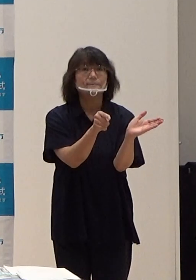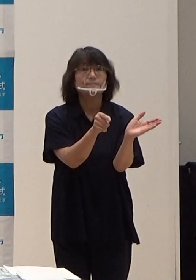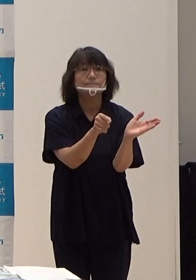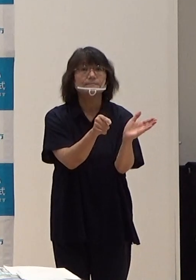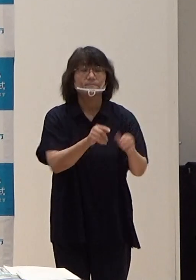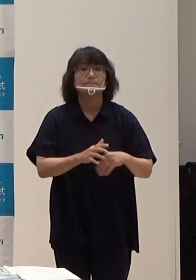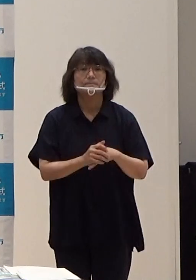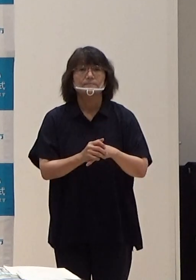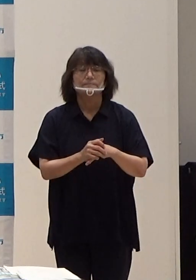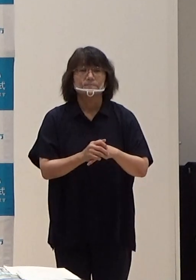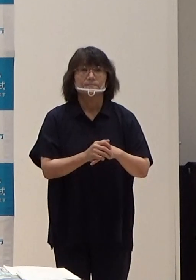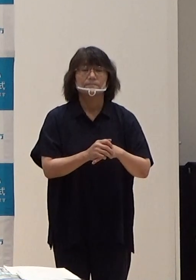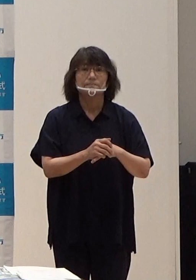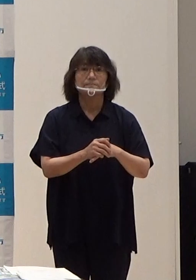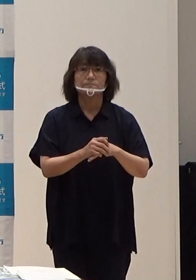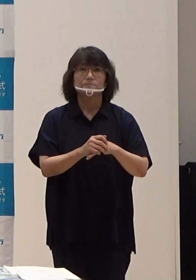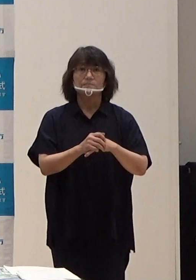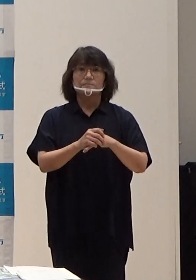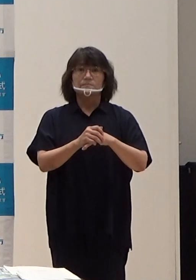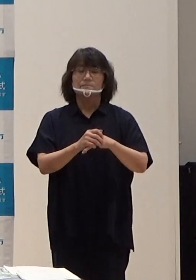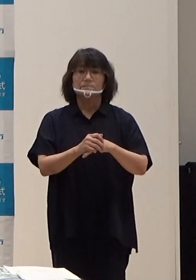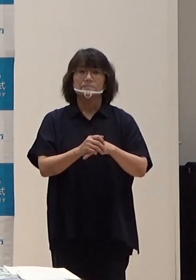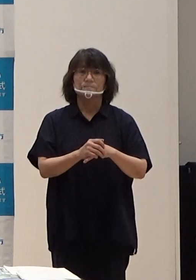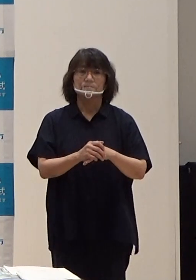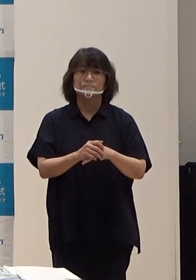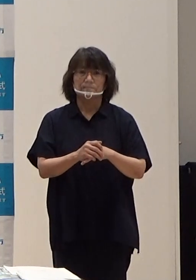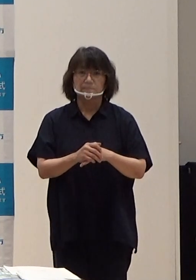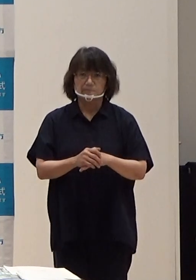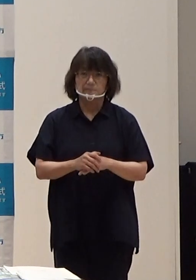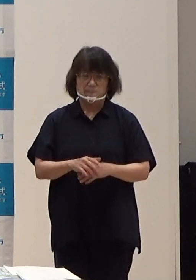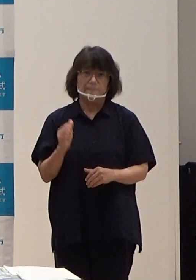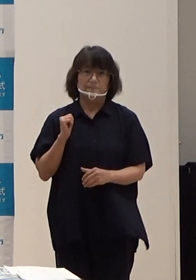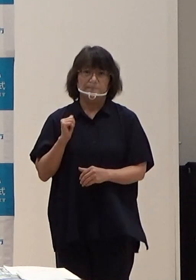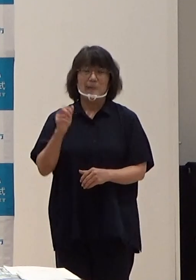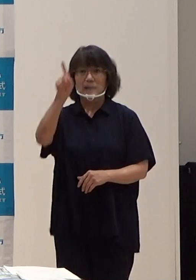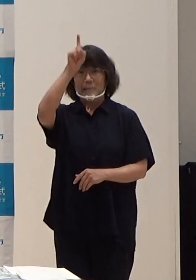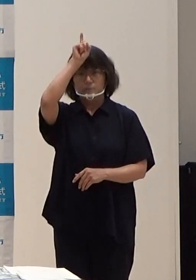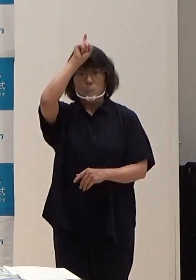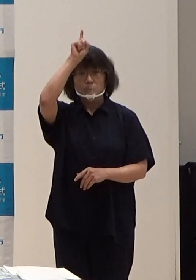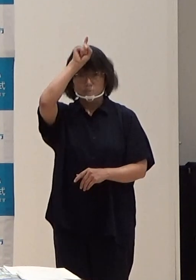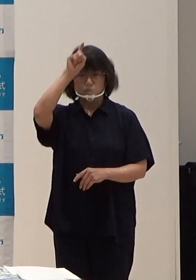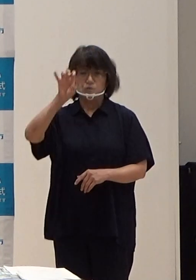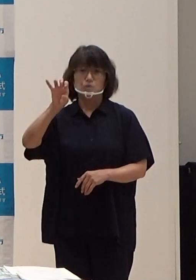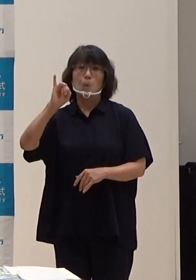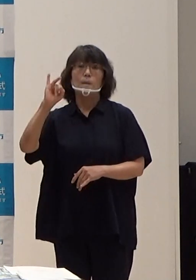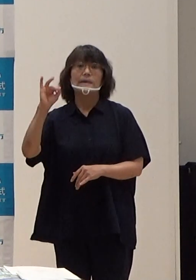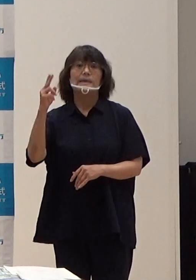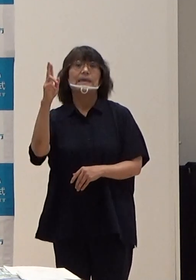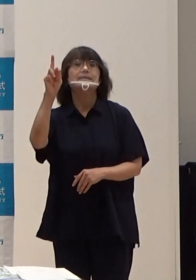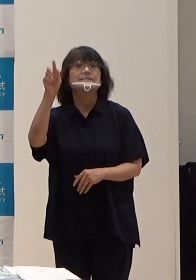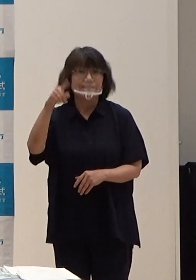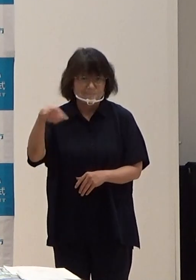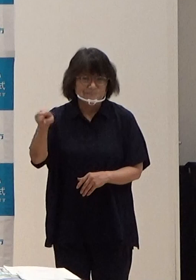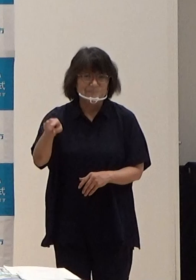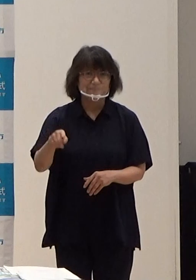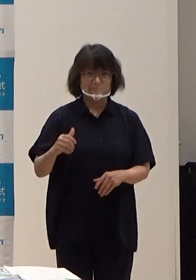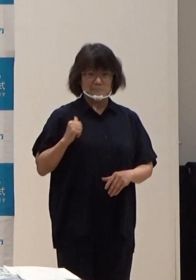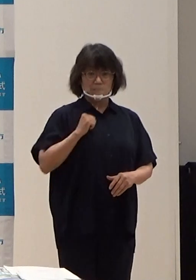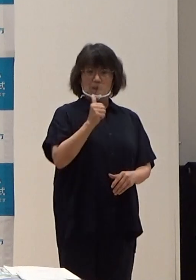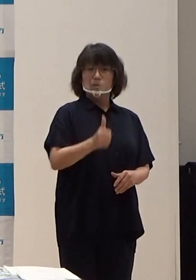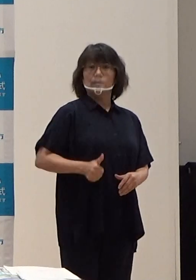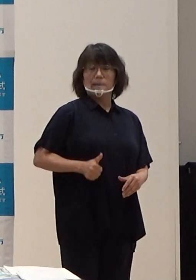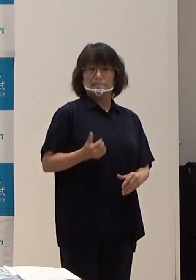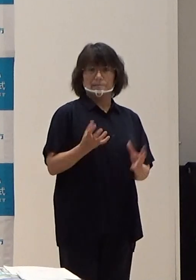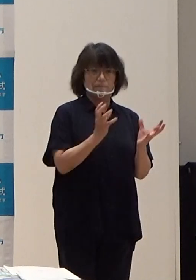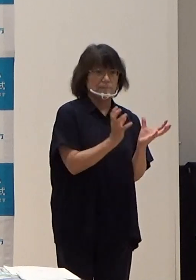間連携で、エッセン氏とそれからグルノーブル氏に伺ってきました。で、今